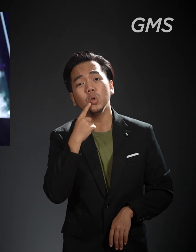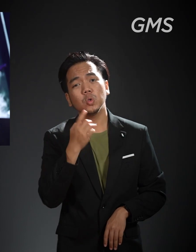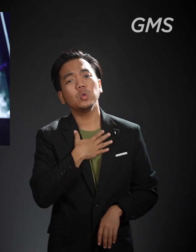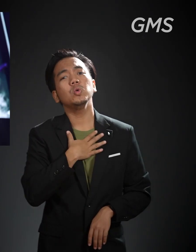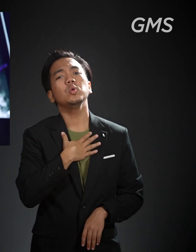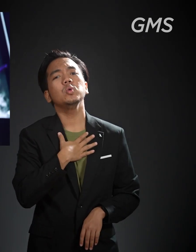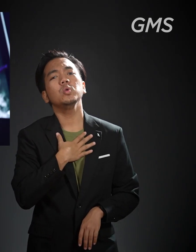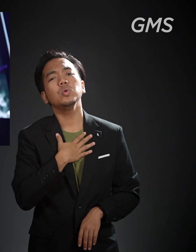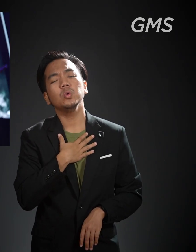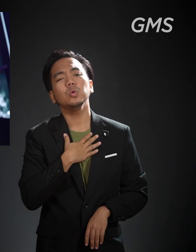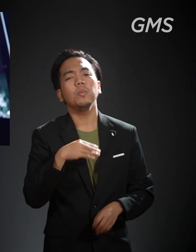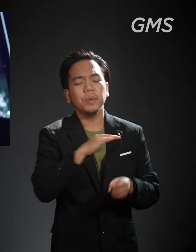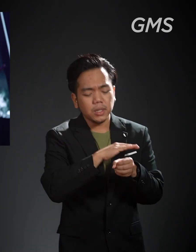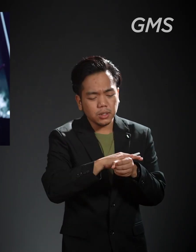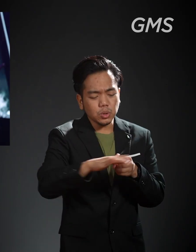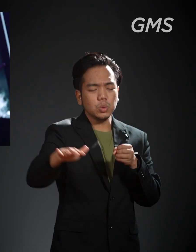Mulutku